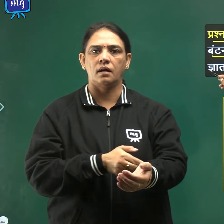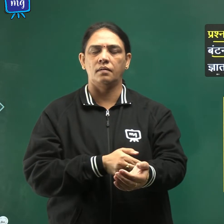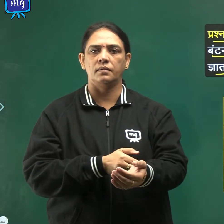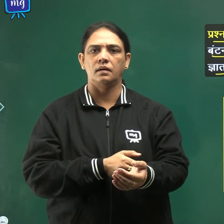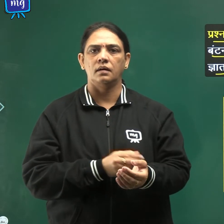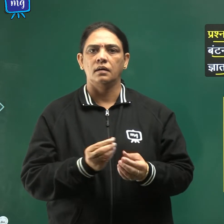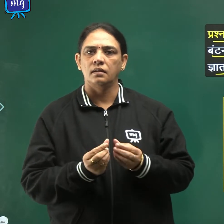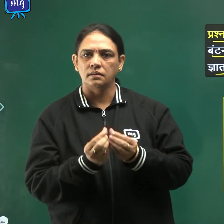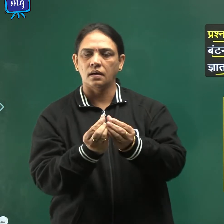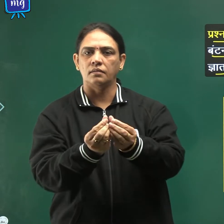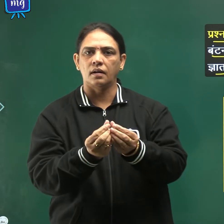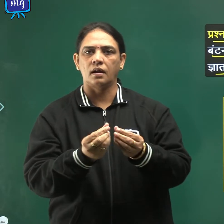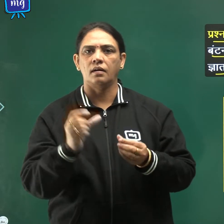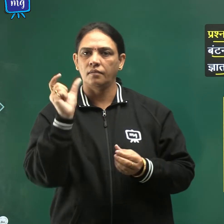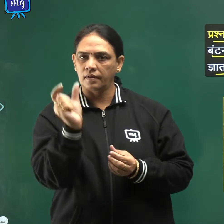संगत वर्ग